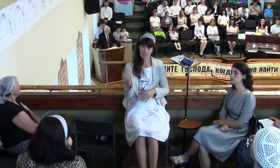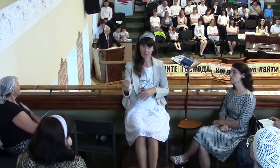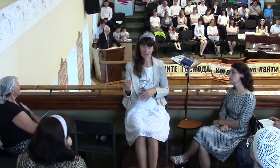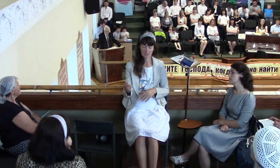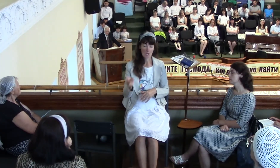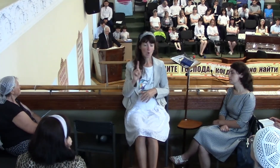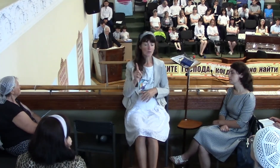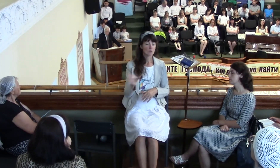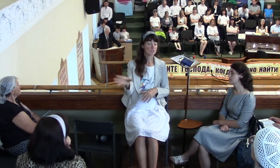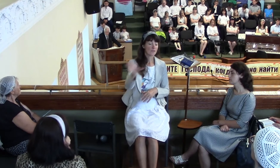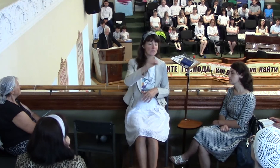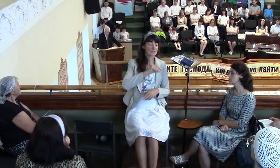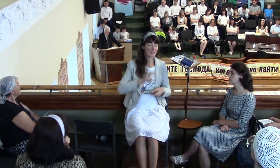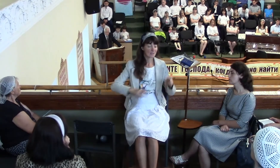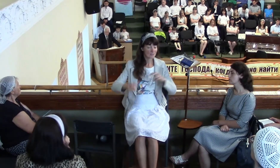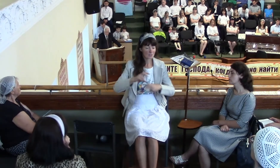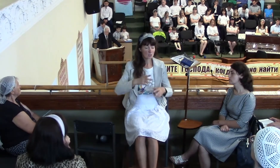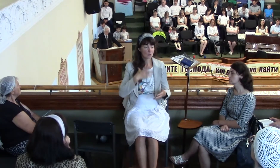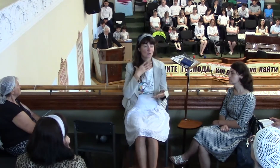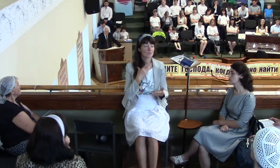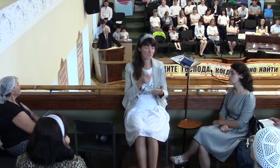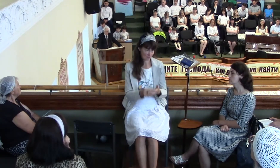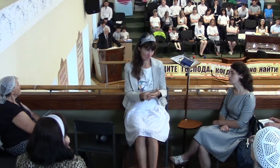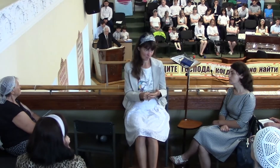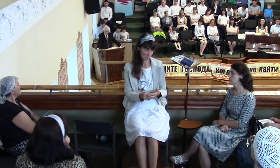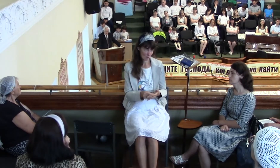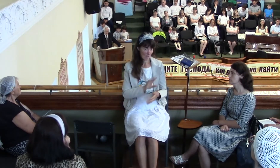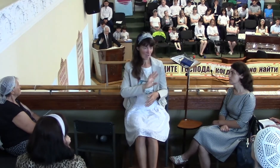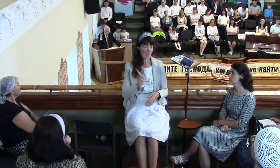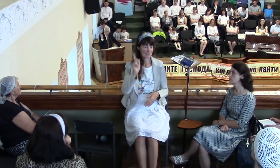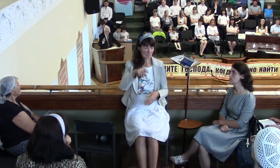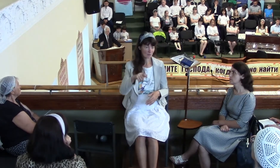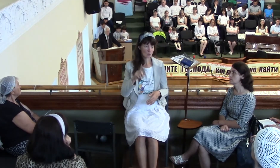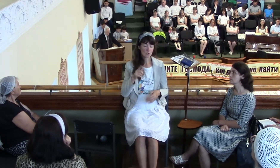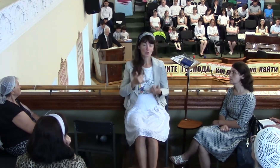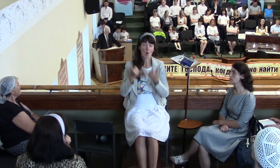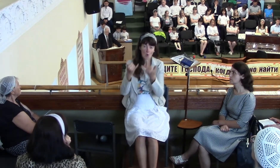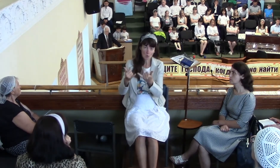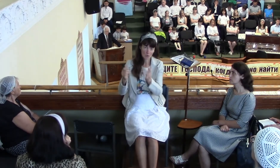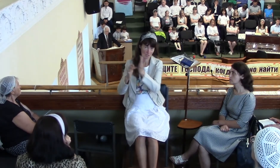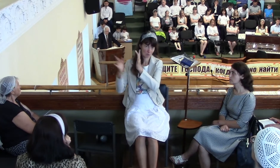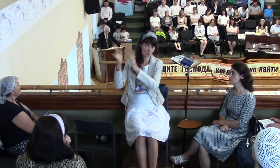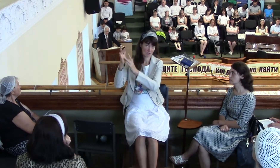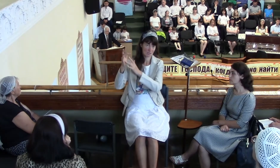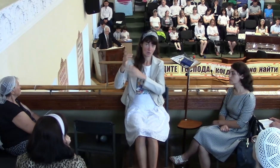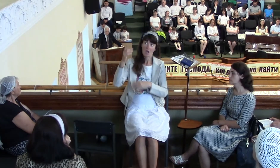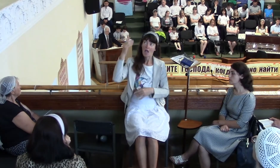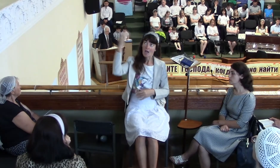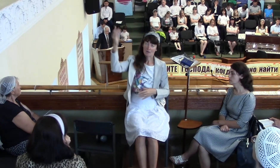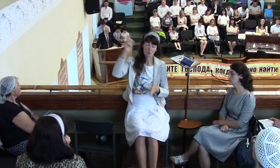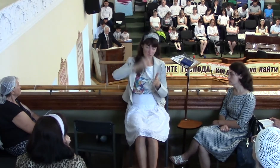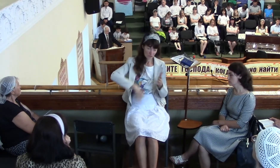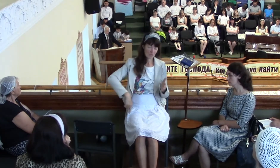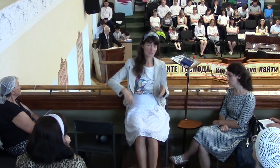ищут своего, а не того, что угодно Иисусу Христу. А Его верность вам известна, потому что Он, как от Сына